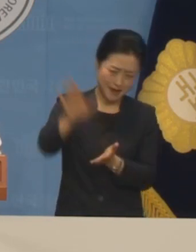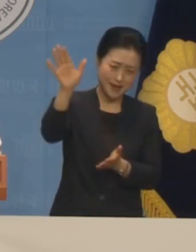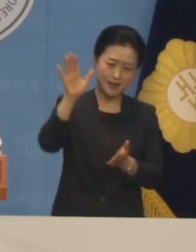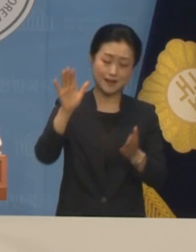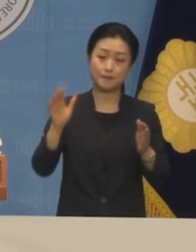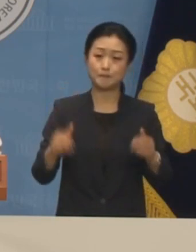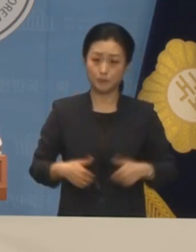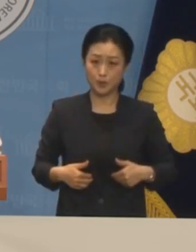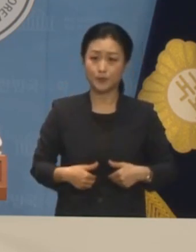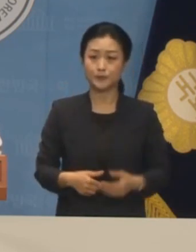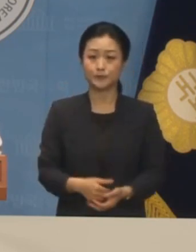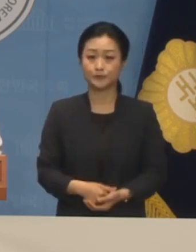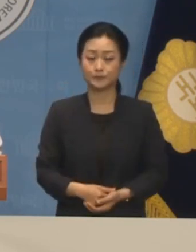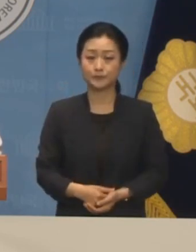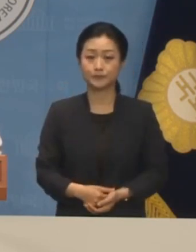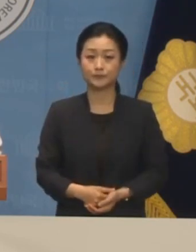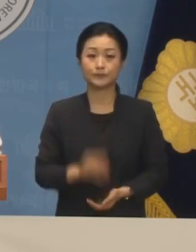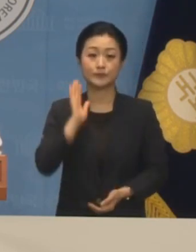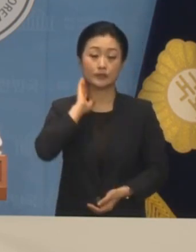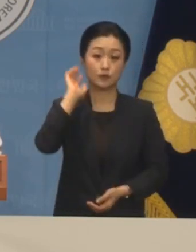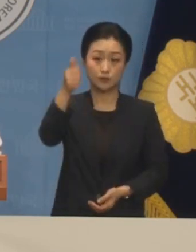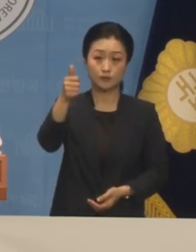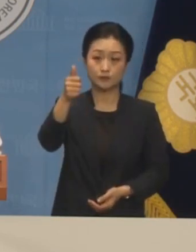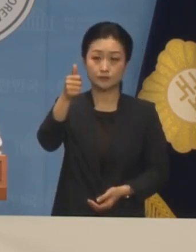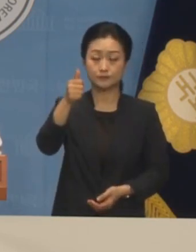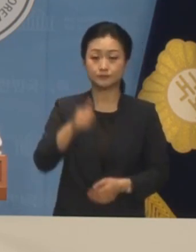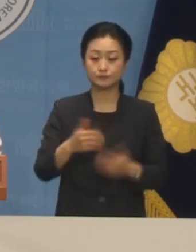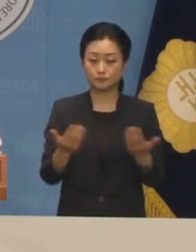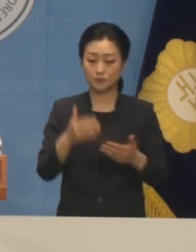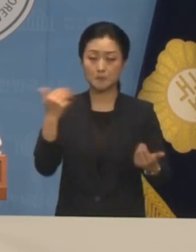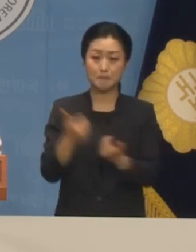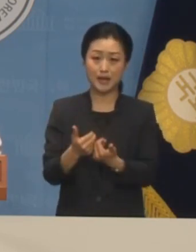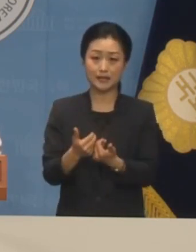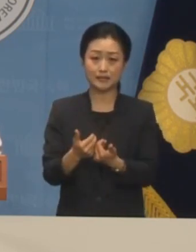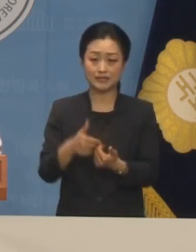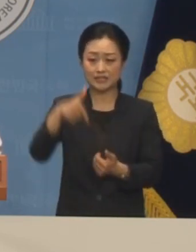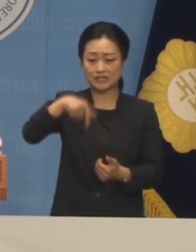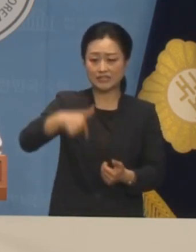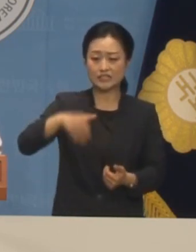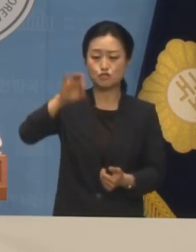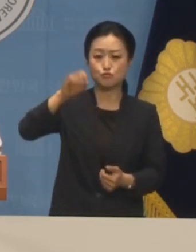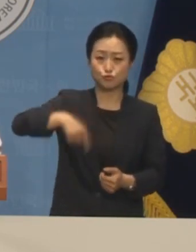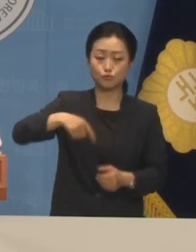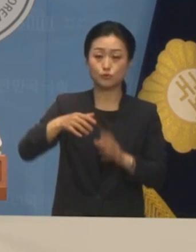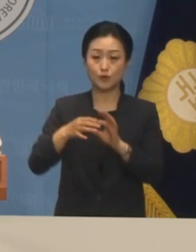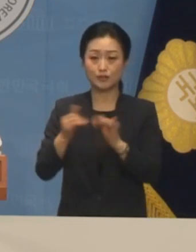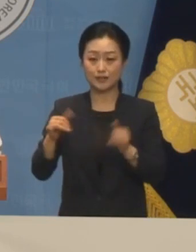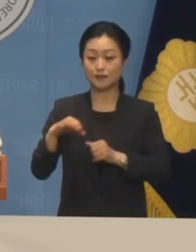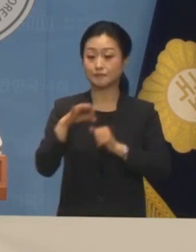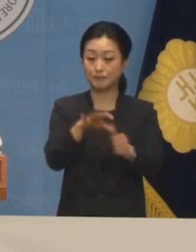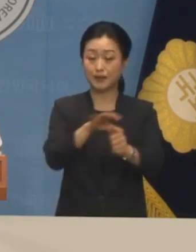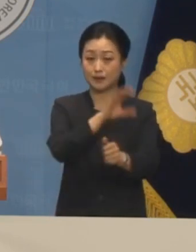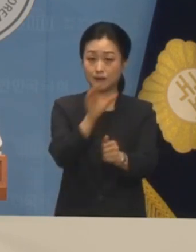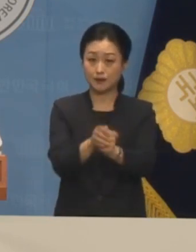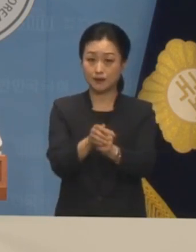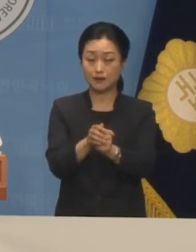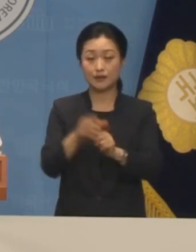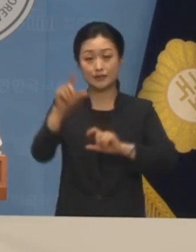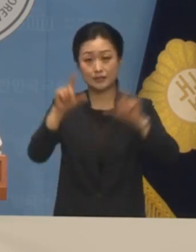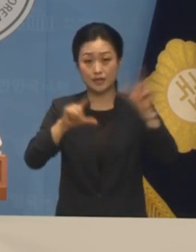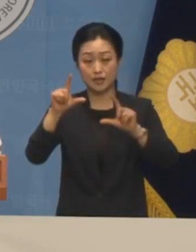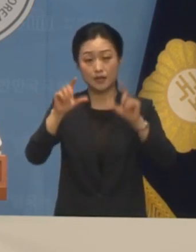할 사람입니다 윤성열 정부가 반노동 국구 인사들로 정부 요직을 채우는 이런